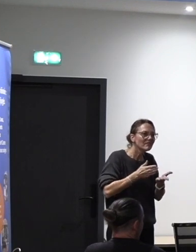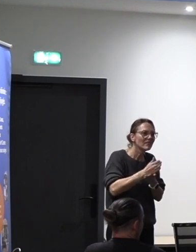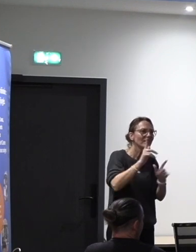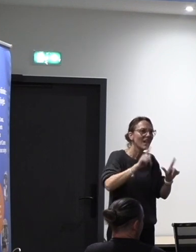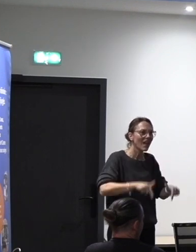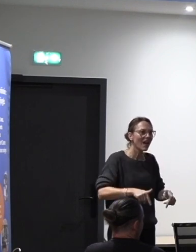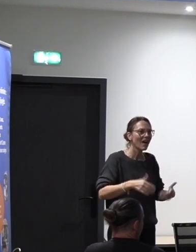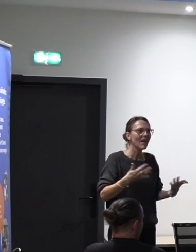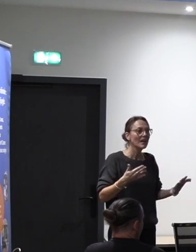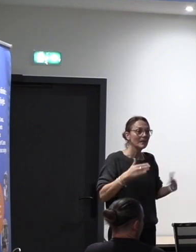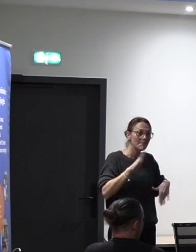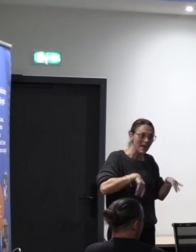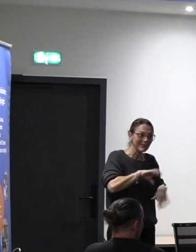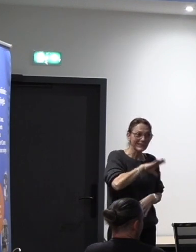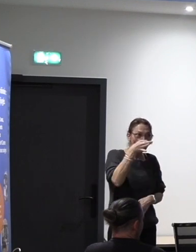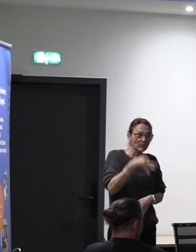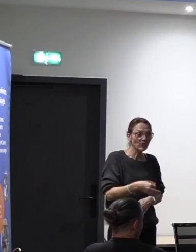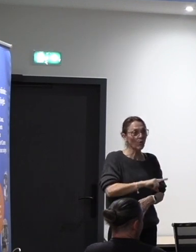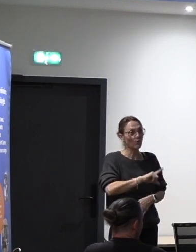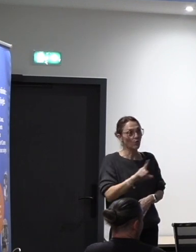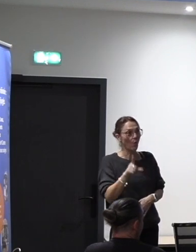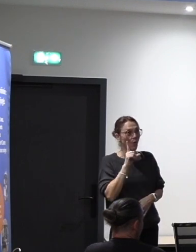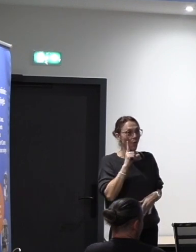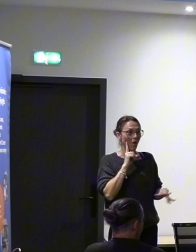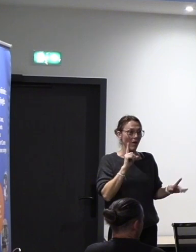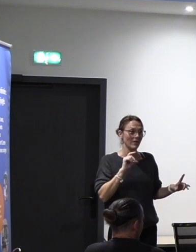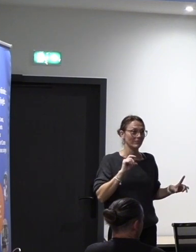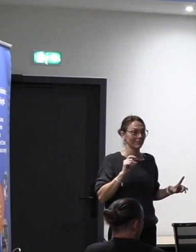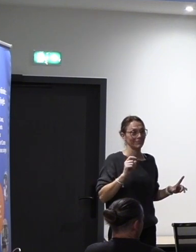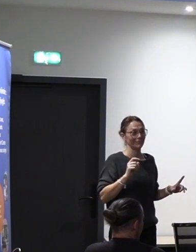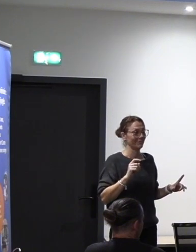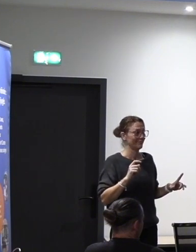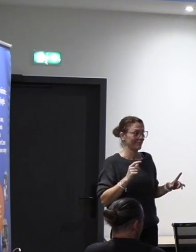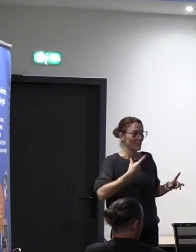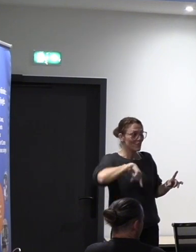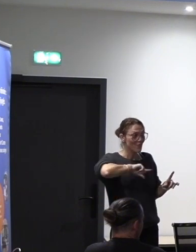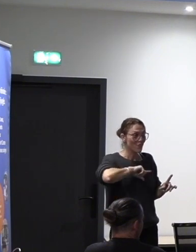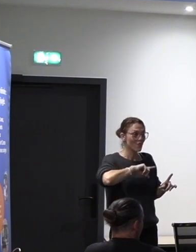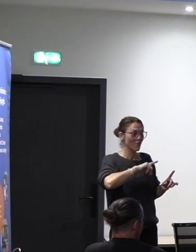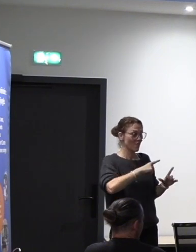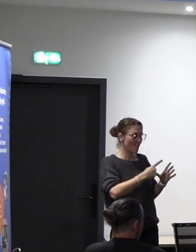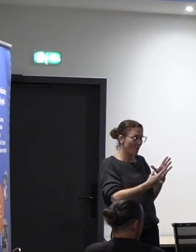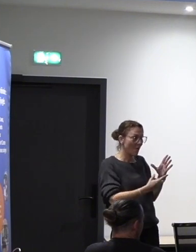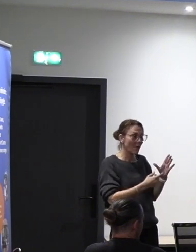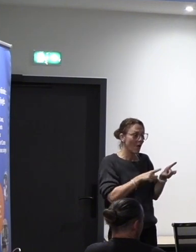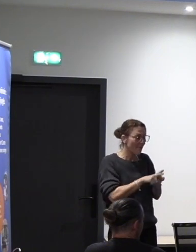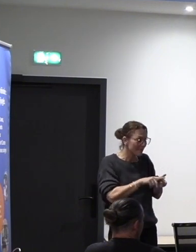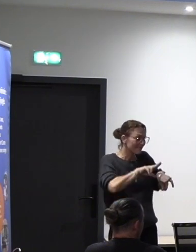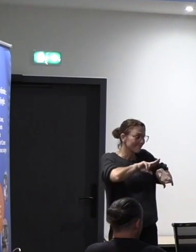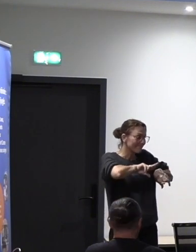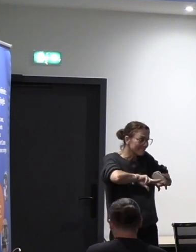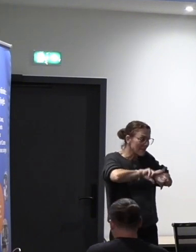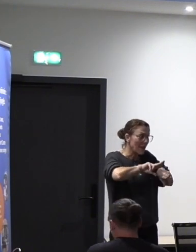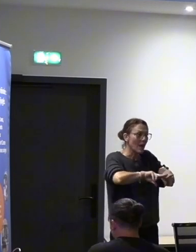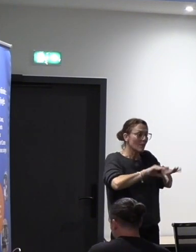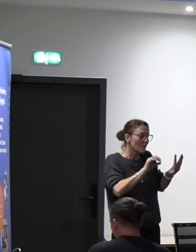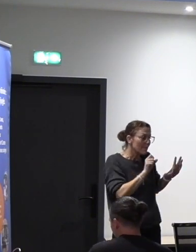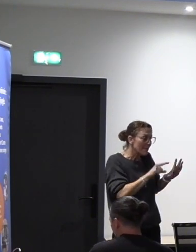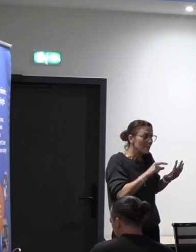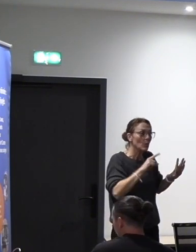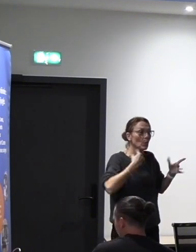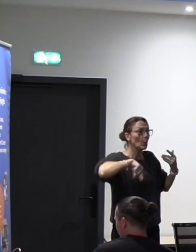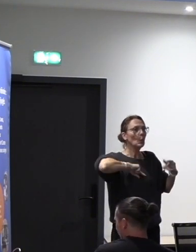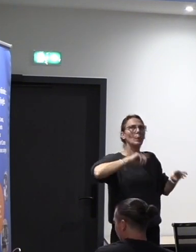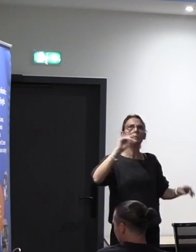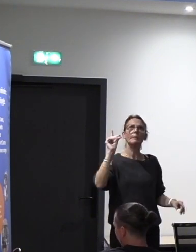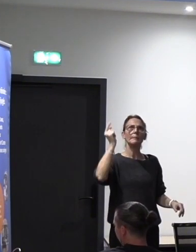que ça marche à tous les coups ? Non, parce que nous ne sommes que des remédiateurs, c'est l'étymologie du mot remède. On n'est pas le bon Dieu, ça marche